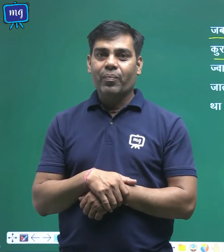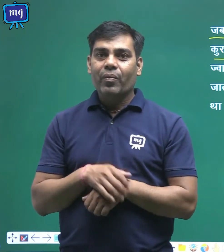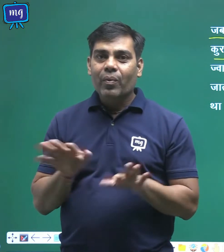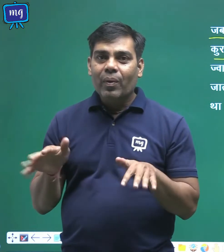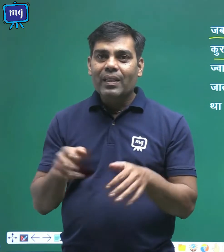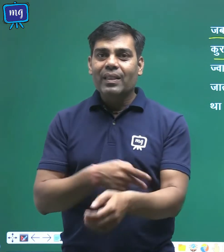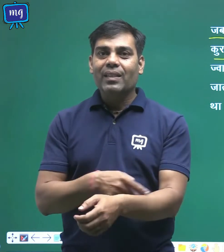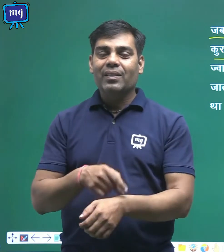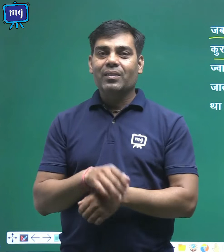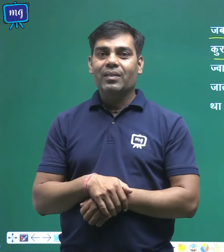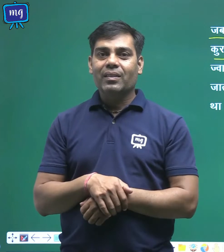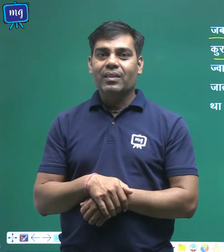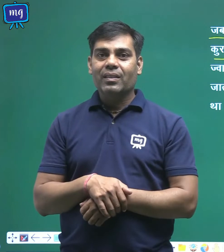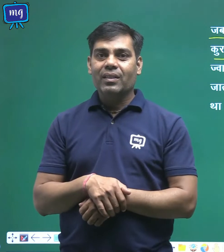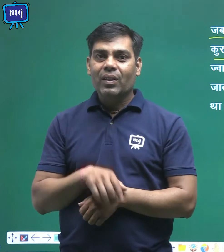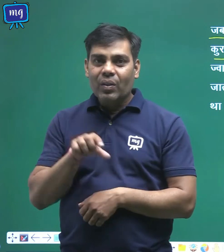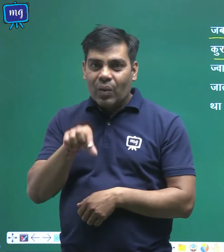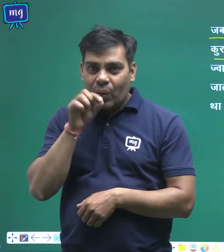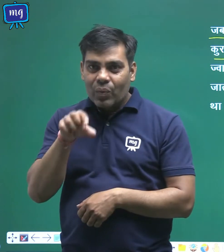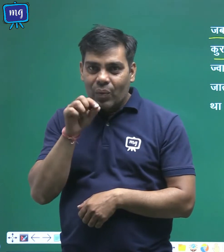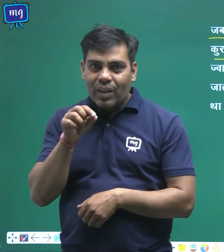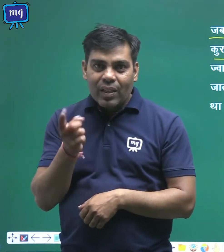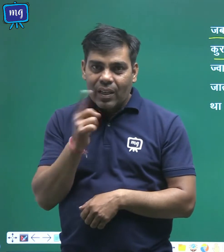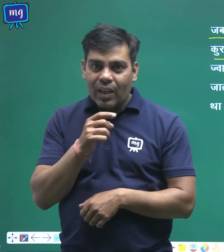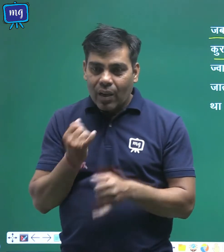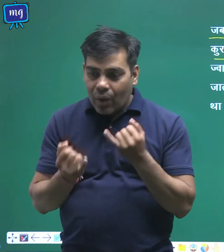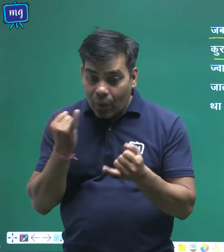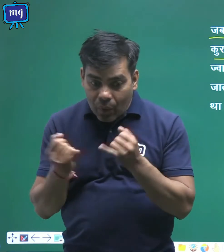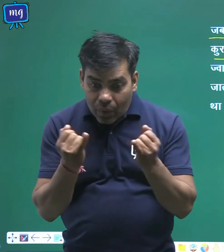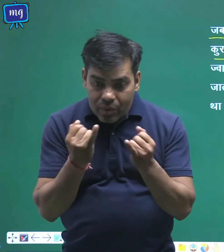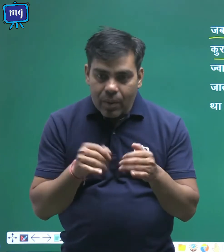कुरज चुगे की खोज में